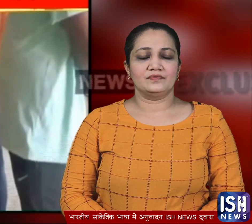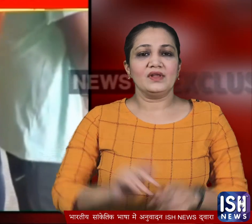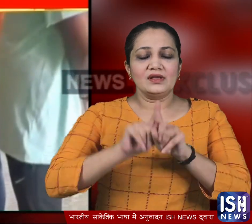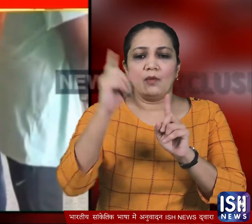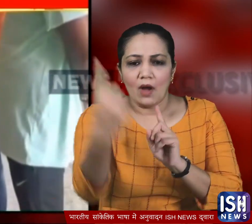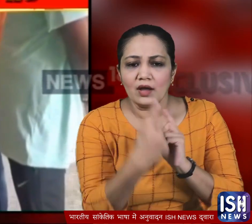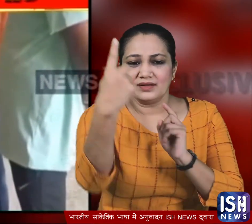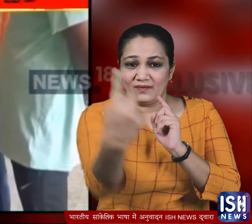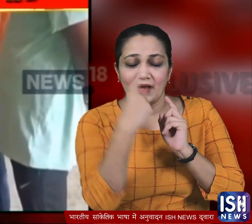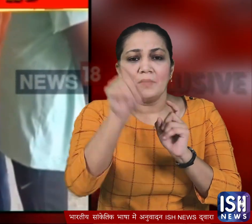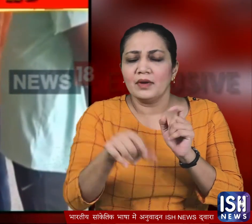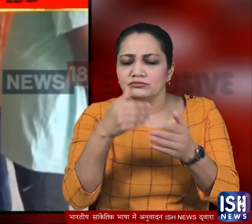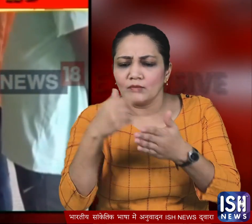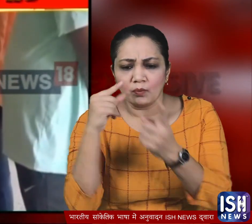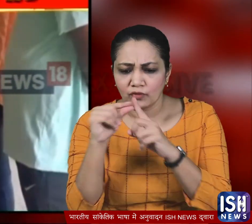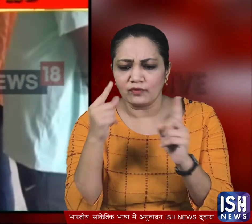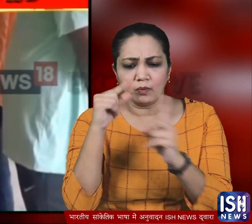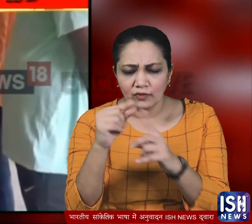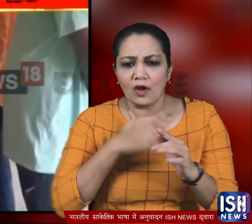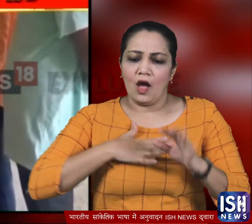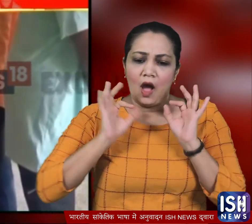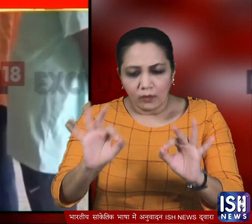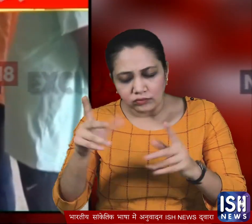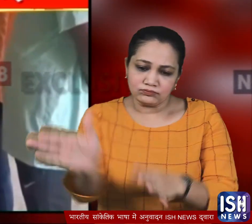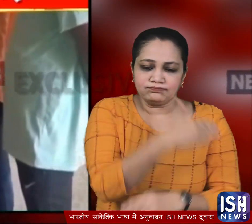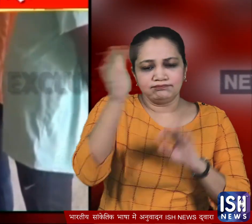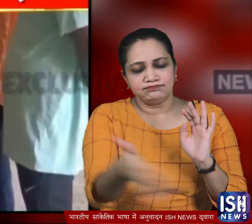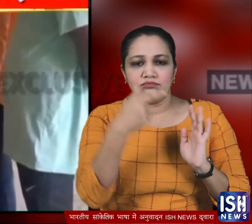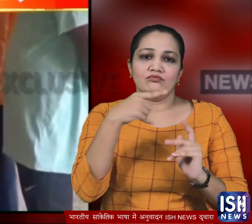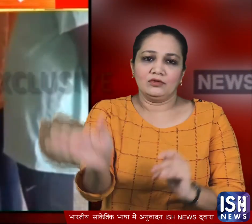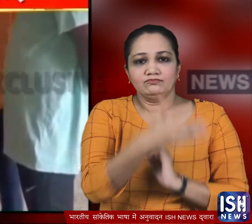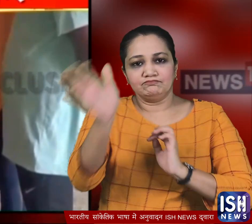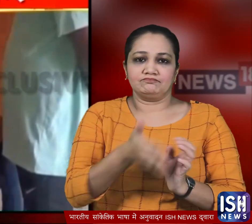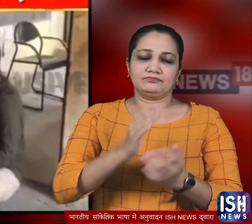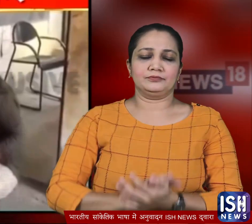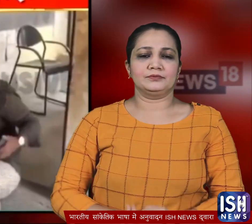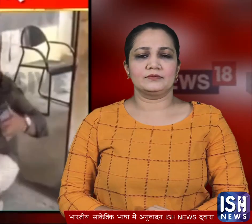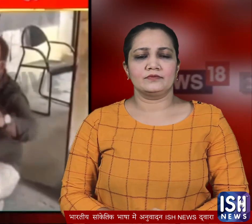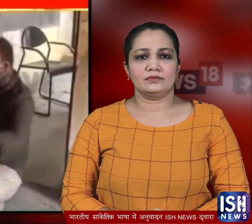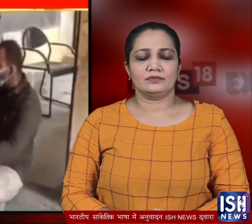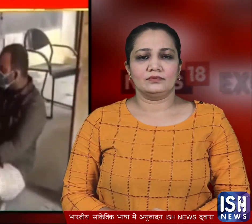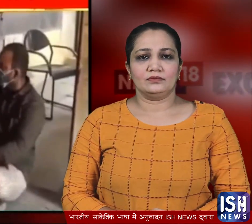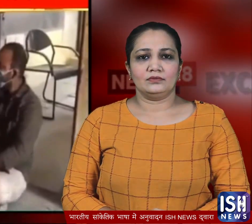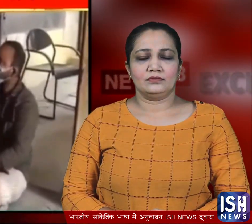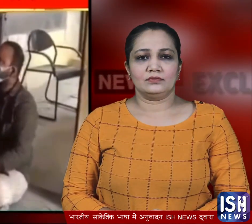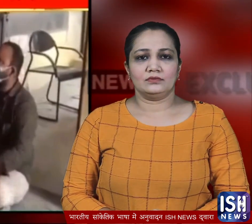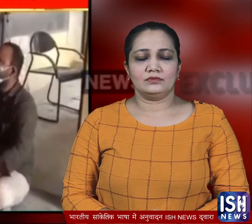वो एक एक करके लोगों के पहचान पत्र देखता रहा और तसल्ली होने के बाद ही उसने लोगों को अंदर जाने दिया।